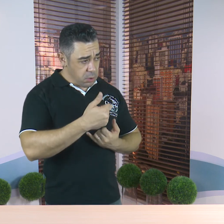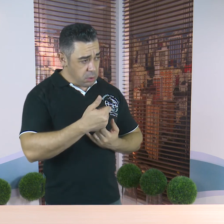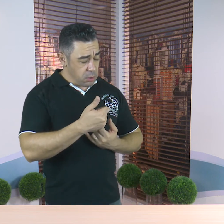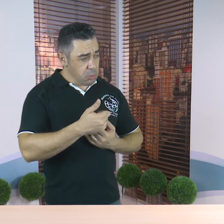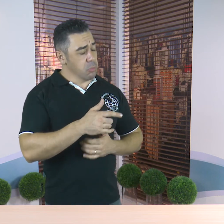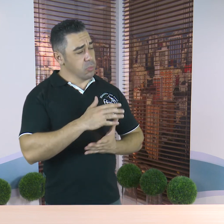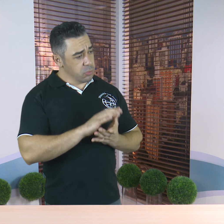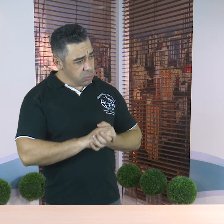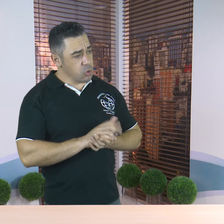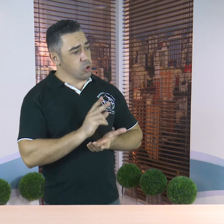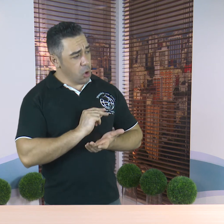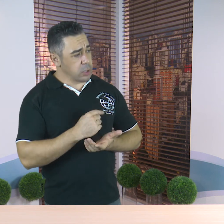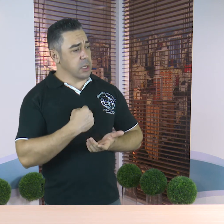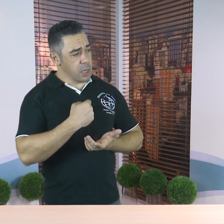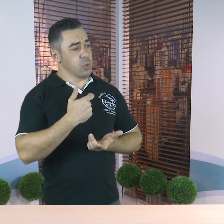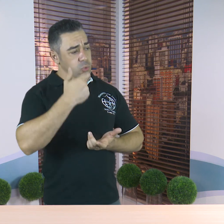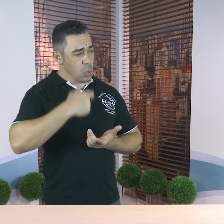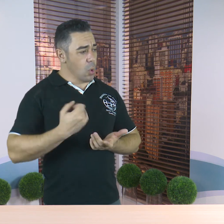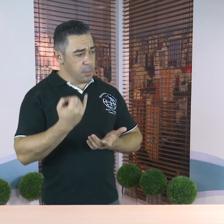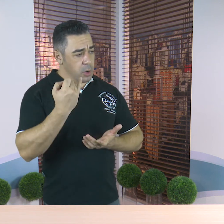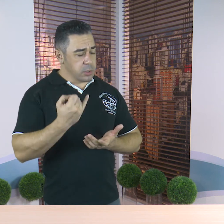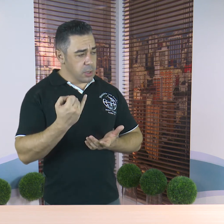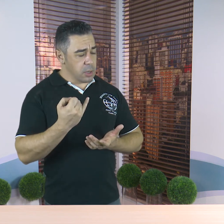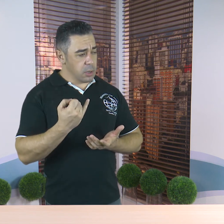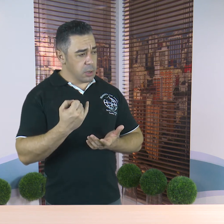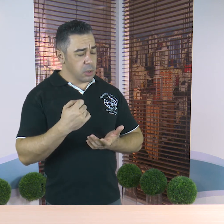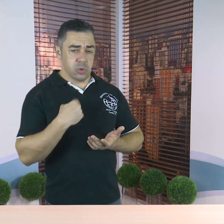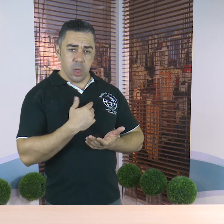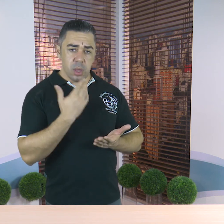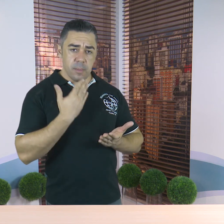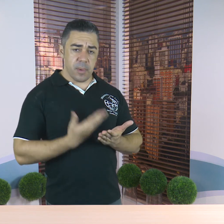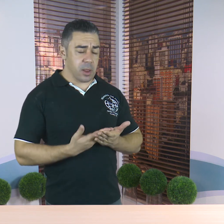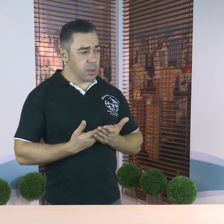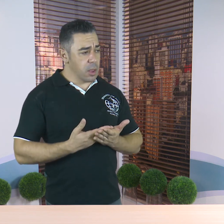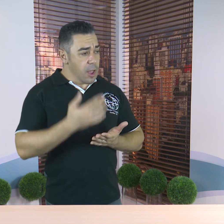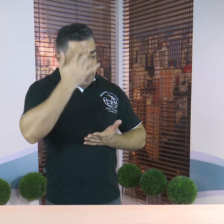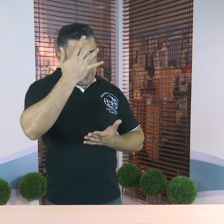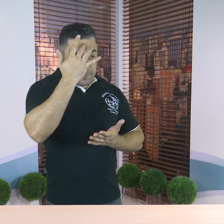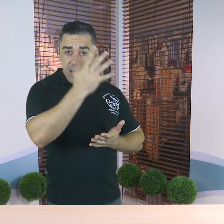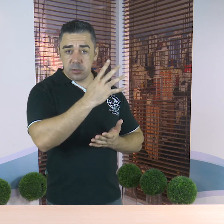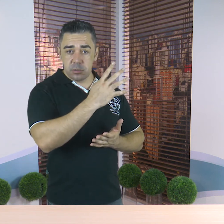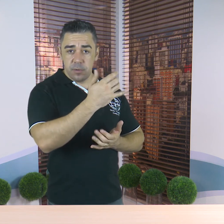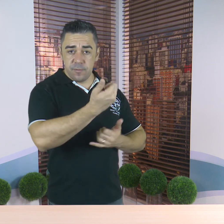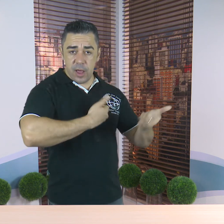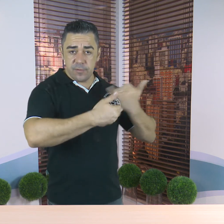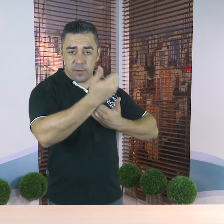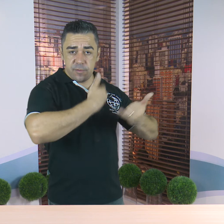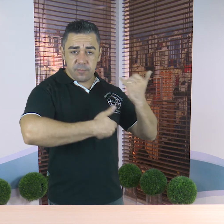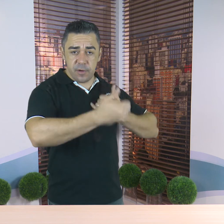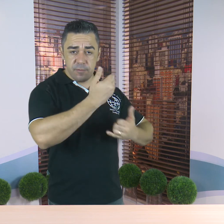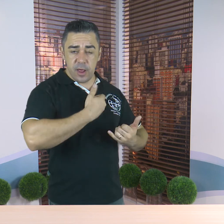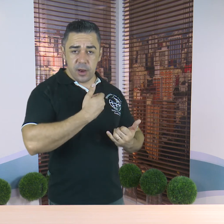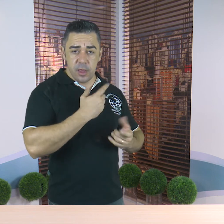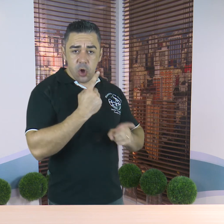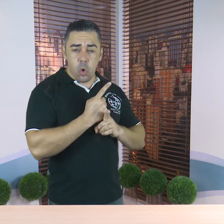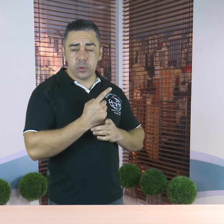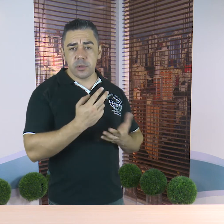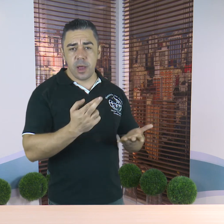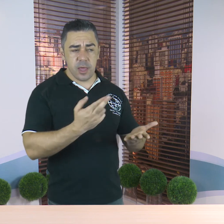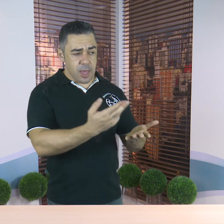tanto conosco e maravilhados com a facilidade com que têm para encontrar respostas. Eles sabem